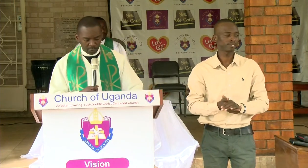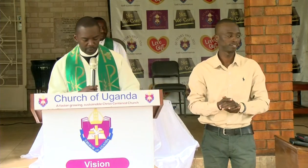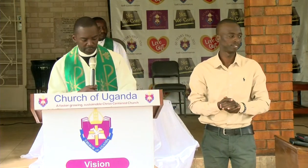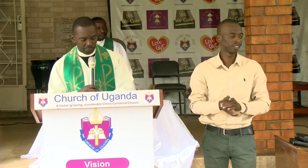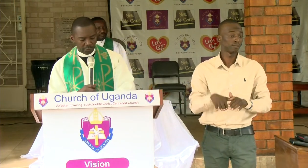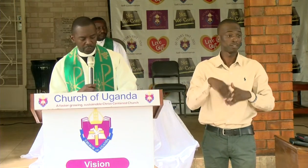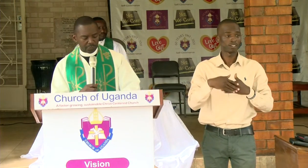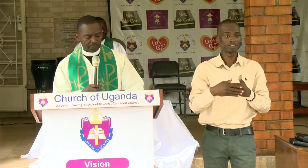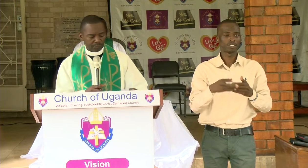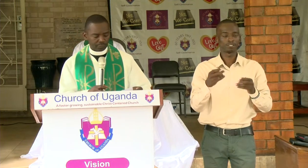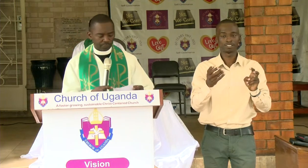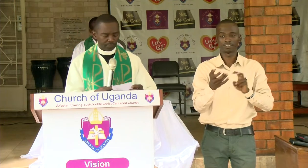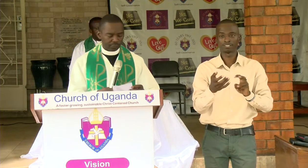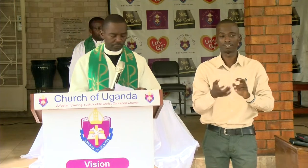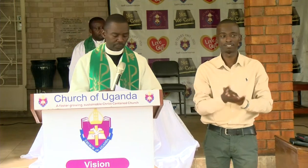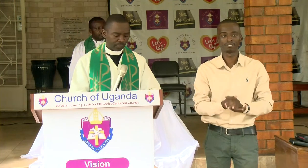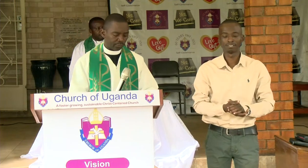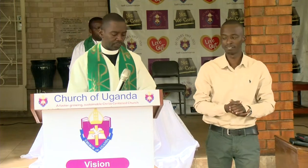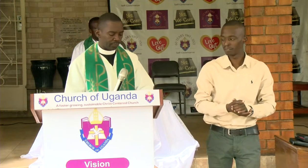oluvannyuma tugula ekitundu.